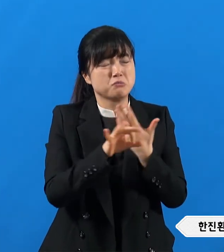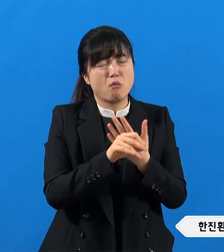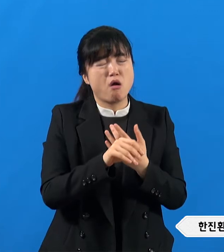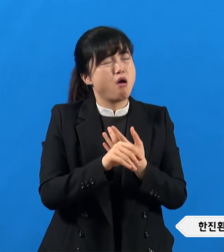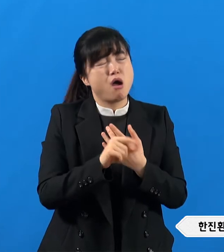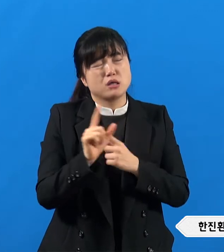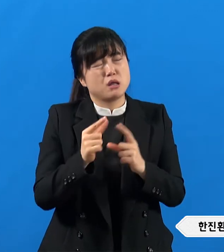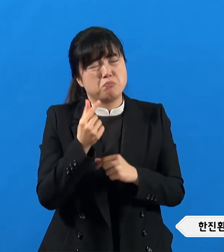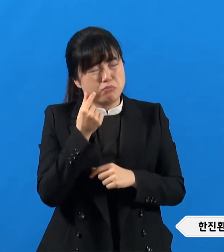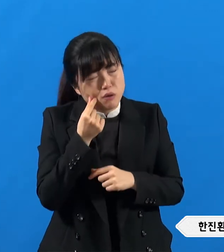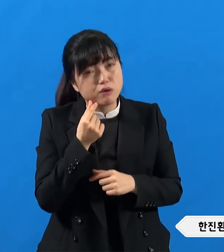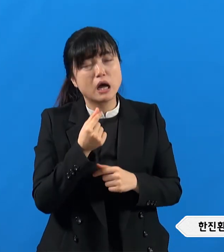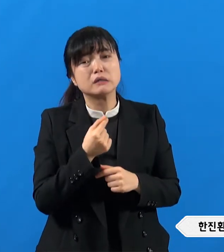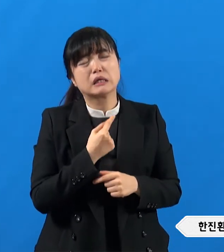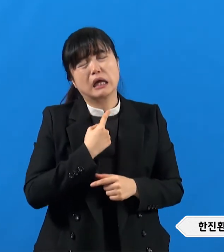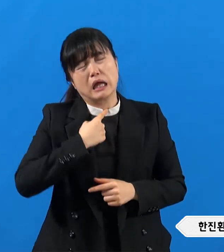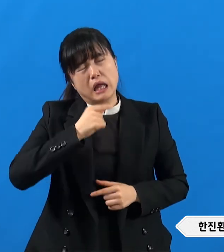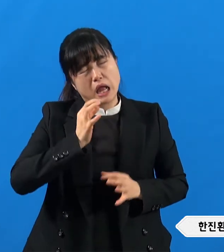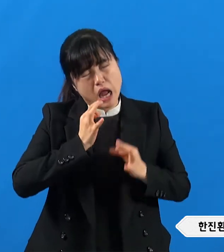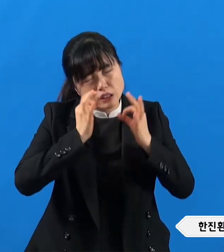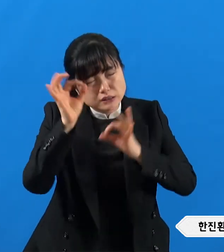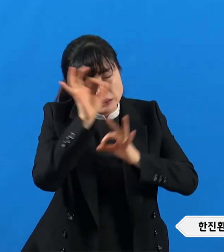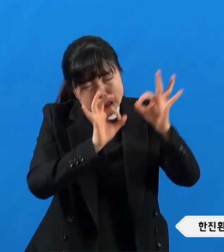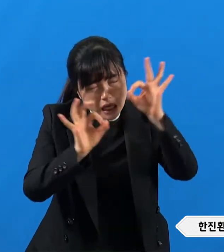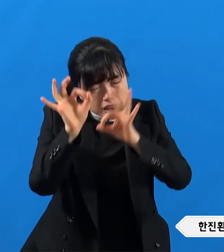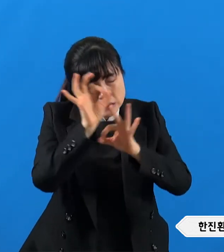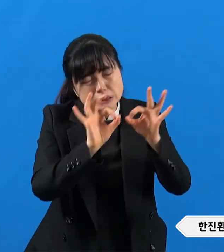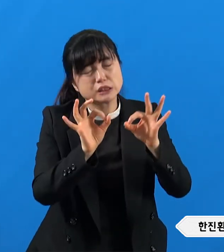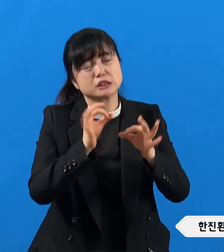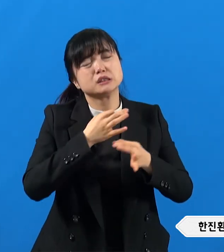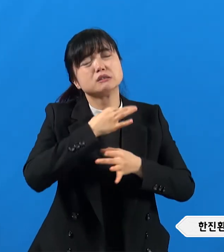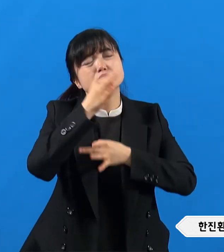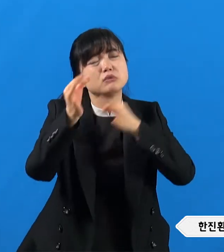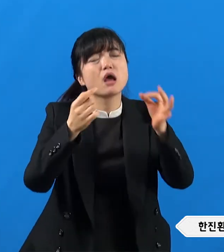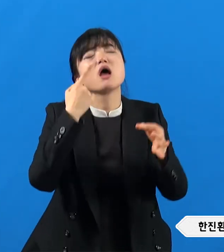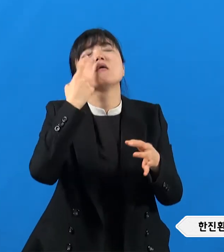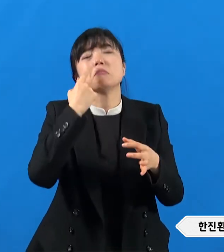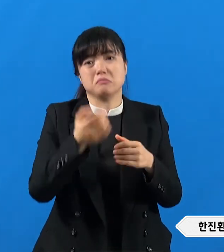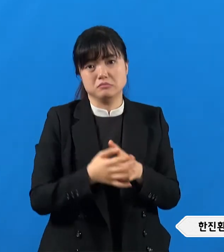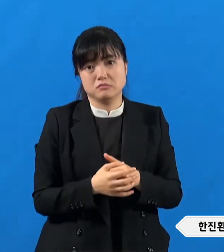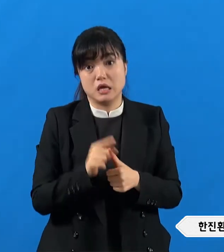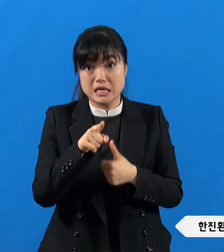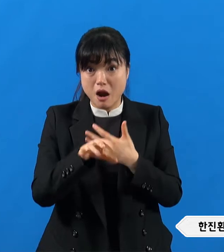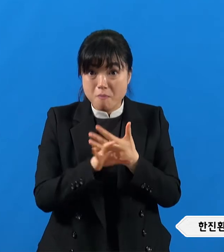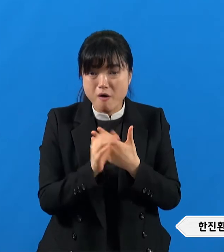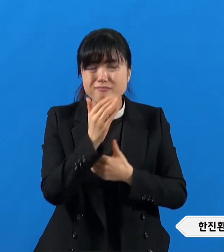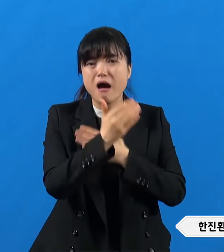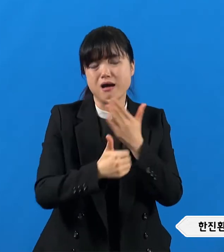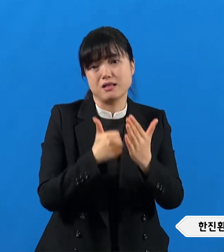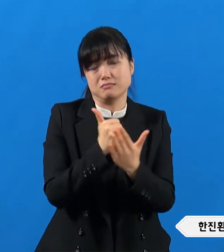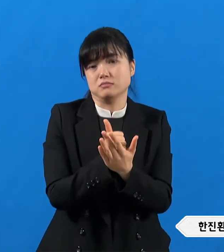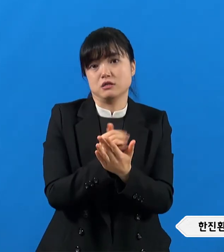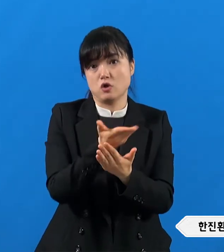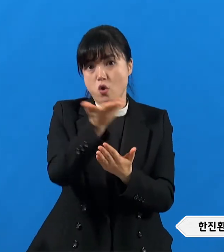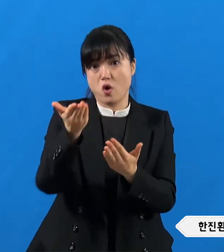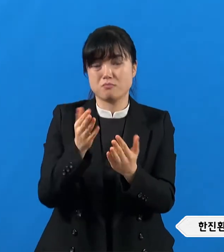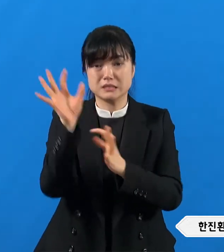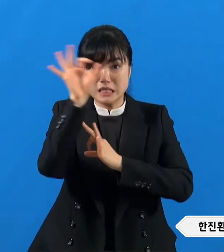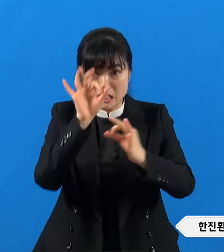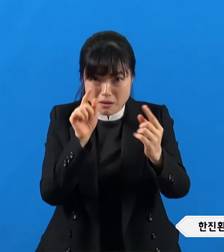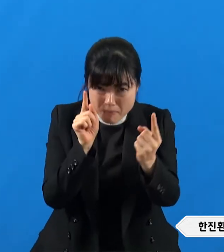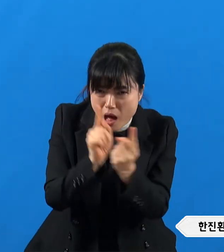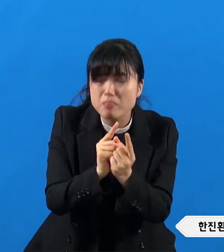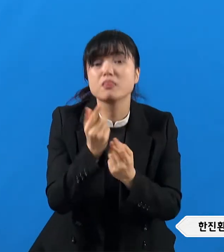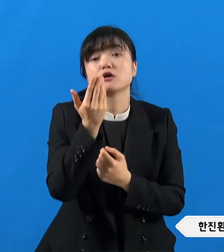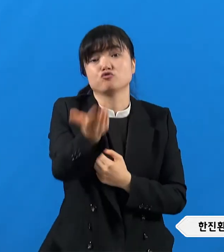없습니다. 여러분, 그렇게 간절히 찾고 부르짖어 보십시오. 그 순간에 하나님 여러분을 찾아오시고